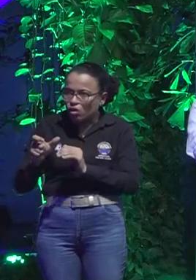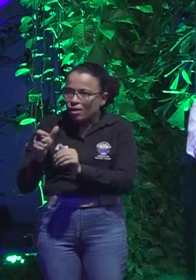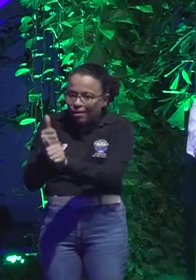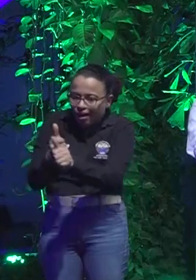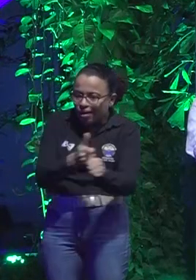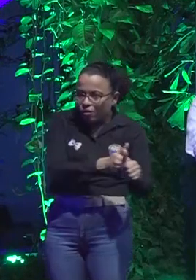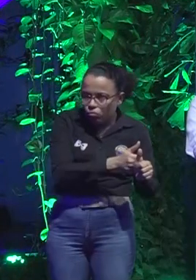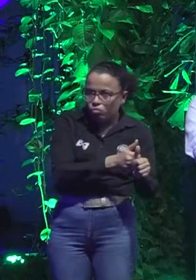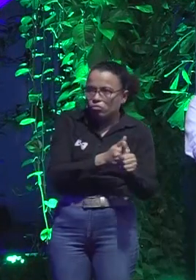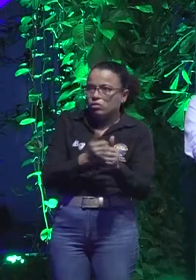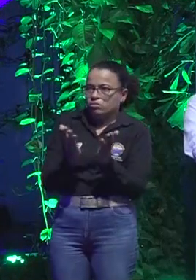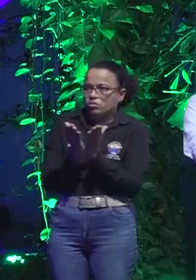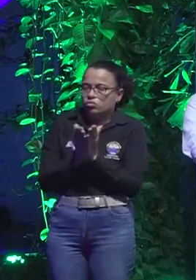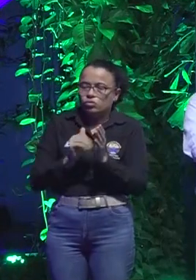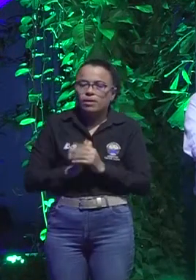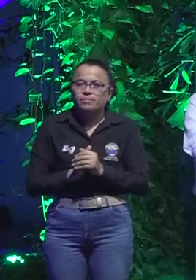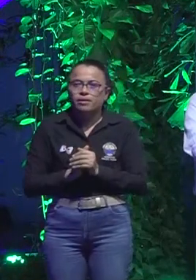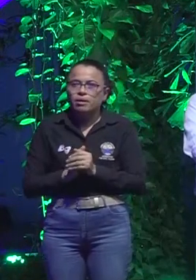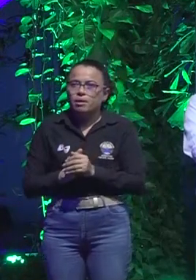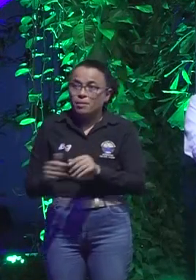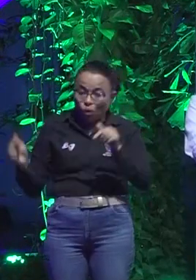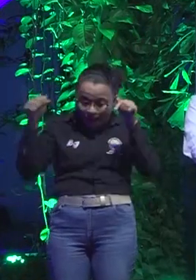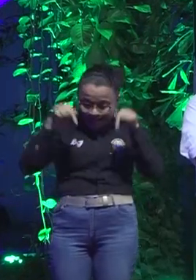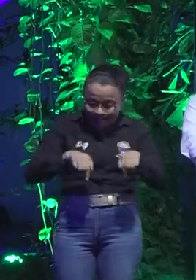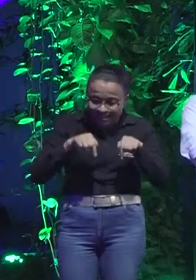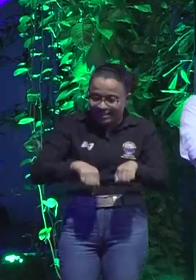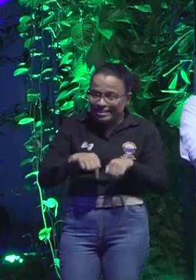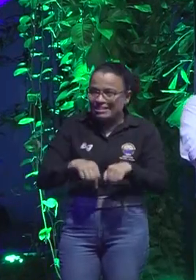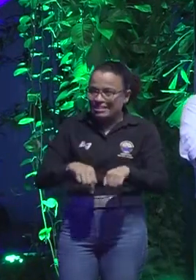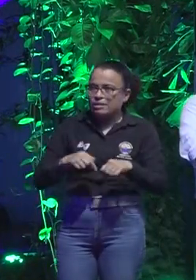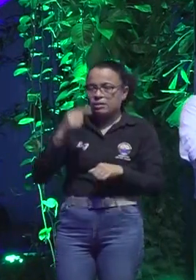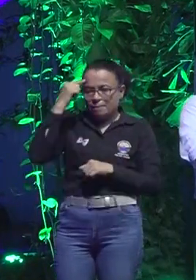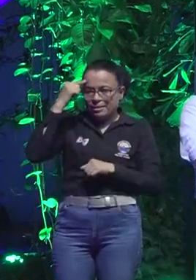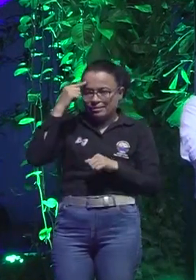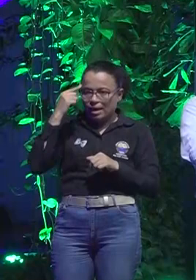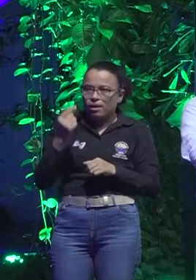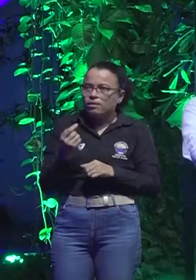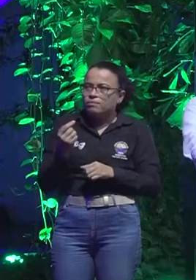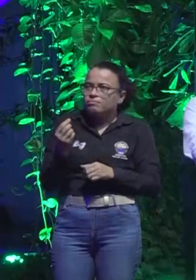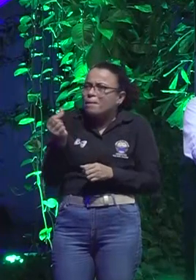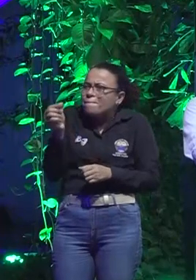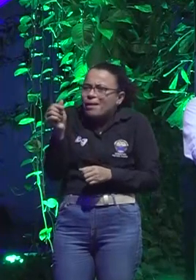$815 es irrisorio pensar que se puede hacer educación superior con eso.